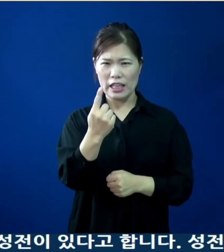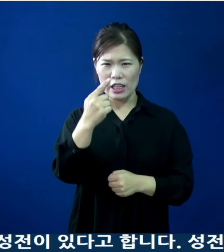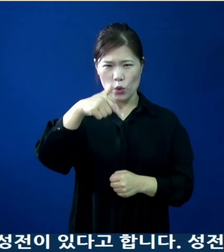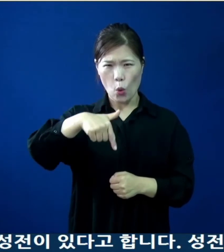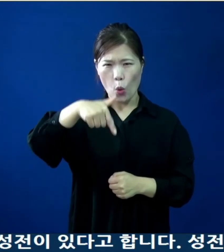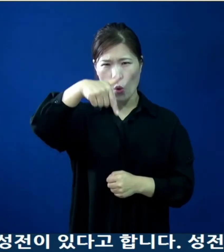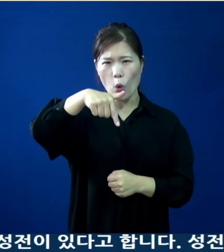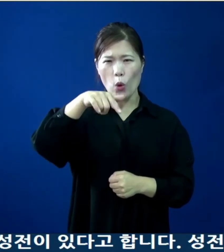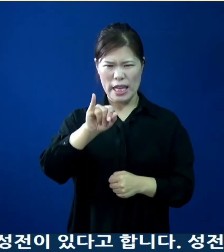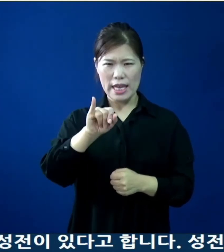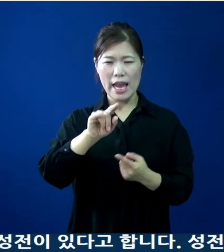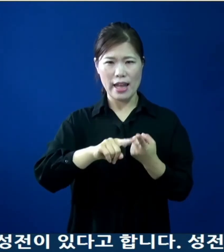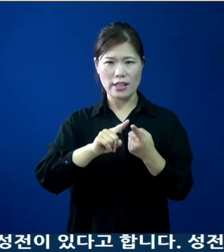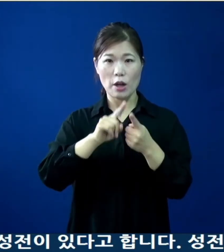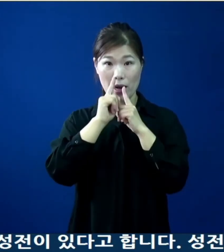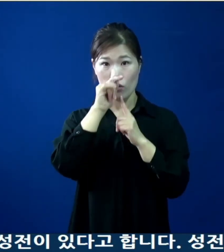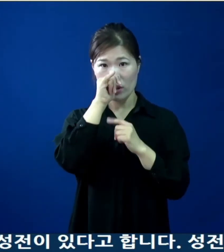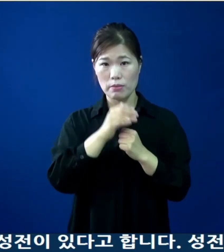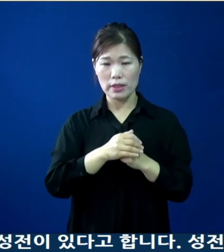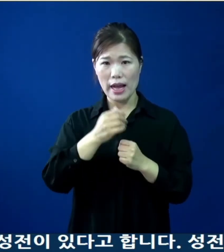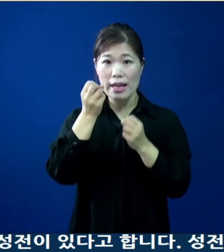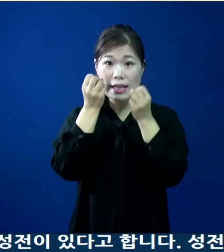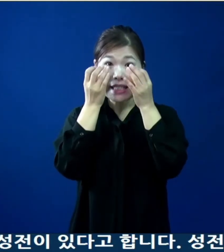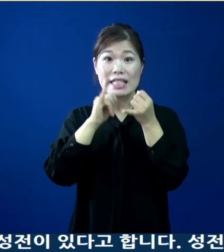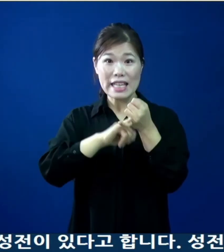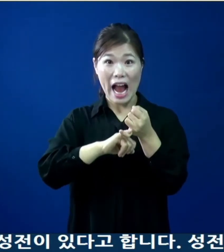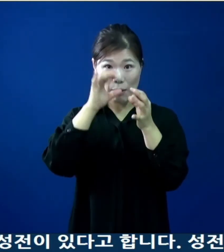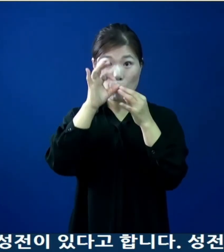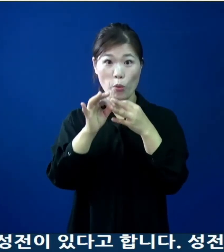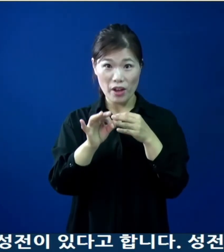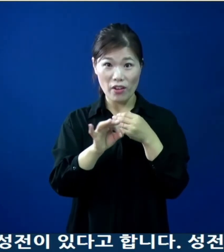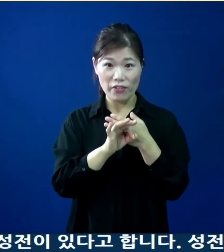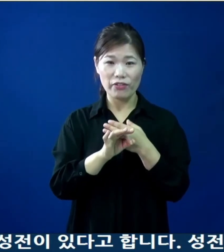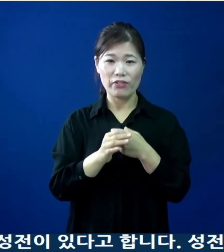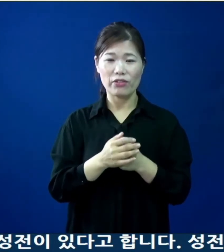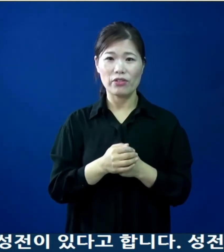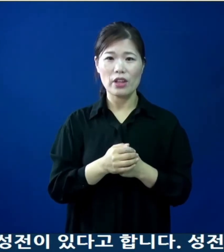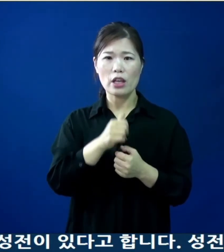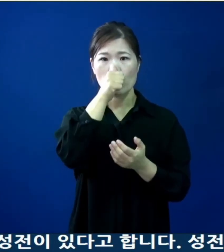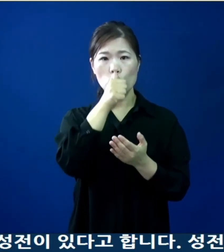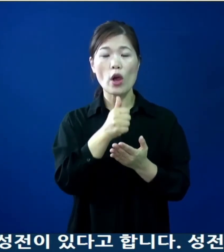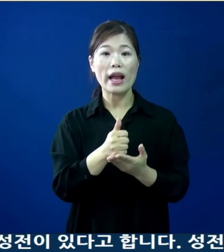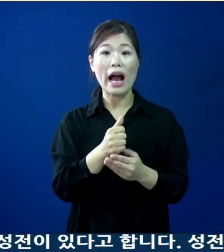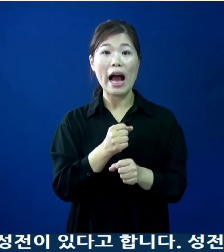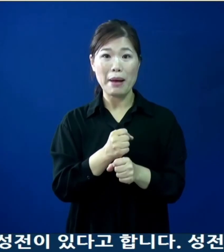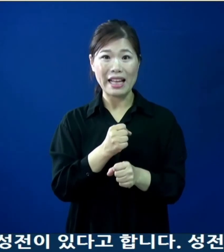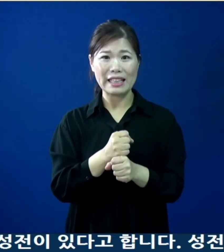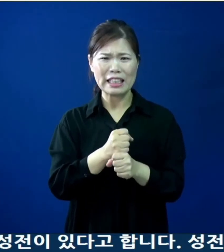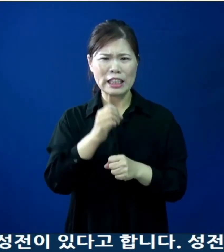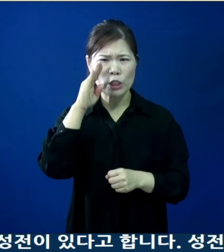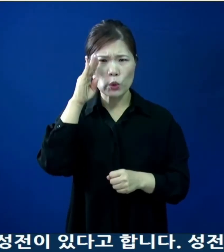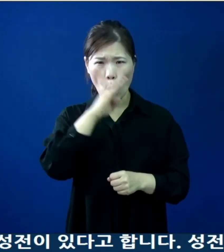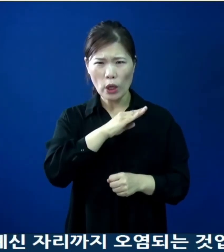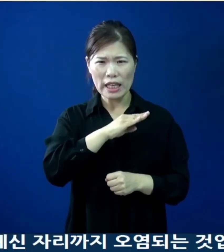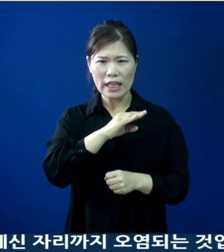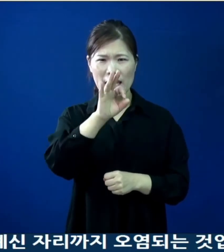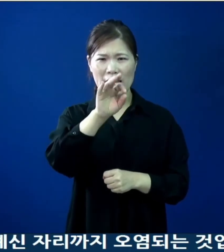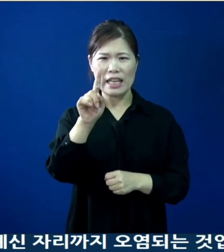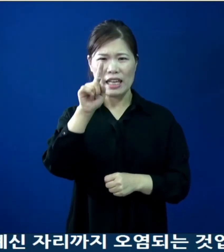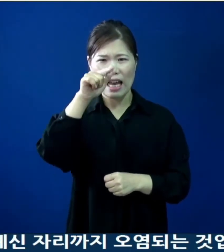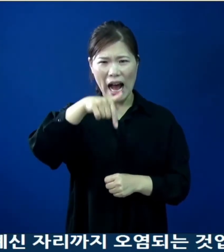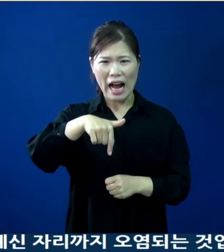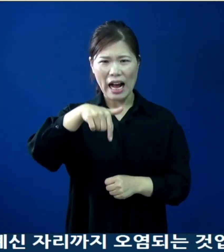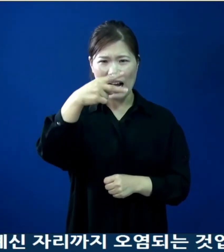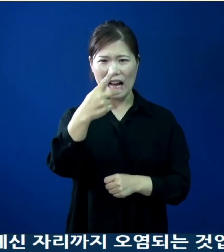살펴보십시다. 구약 성경 말고 신약 성경에서 죄가 만든 도끼를 악독이라는 말로 표현을